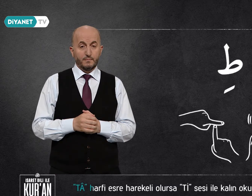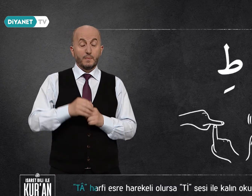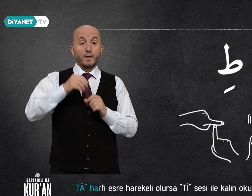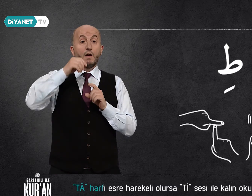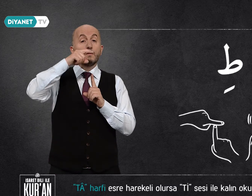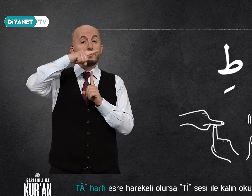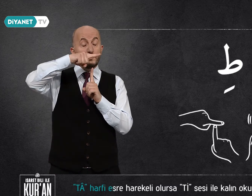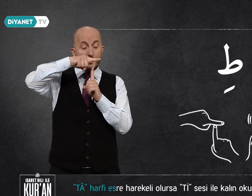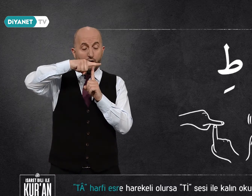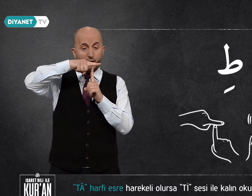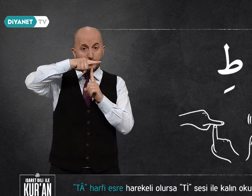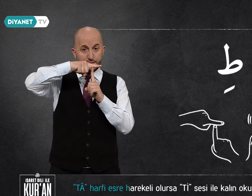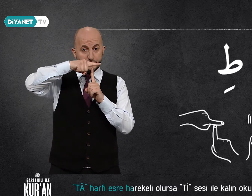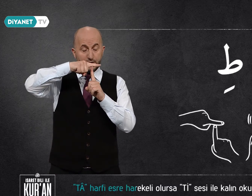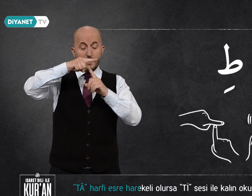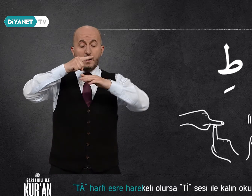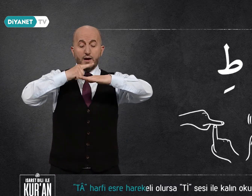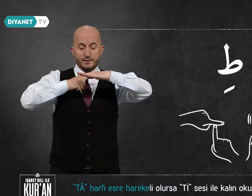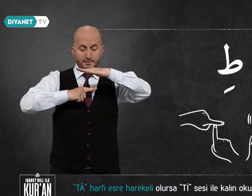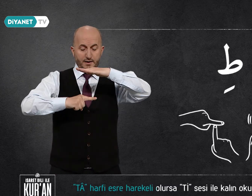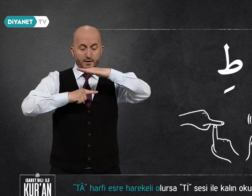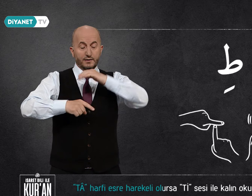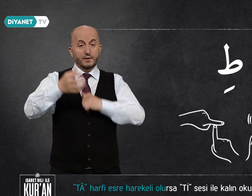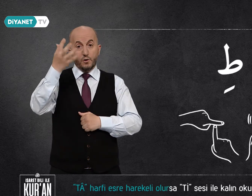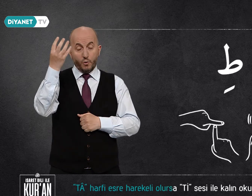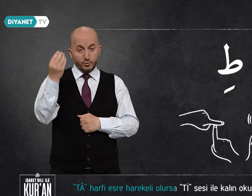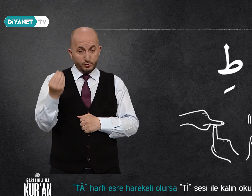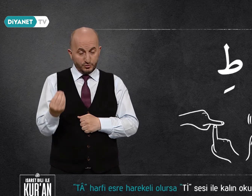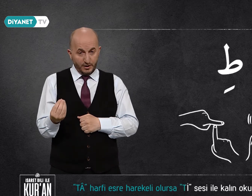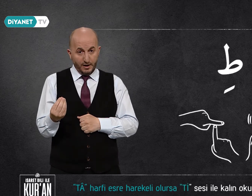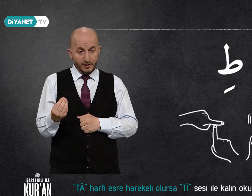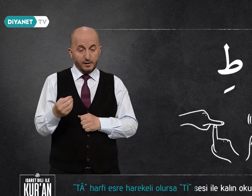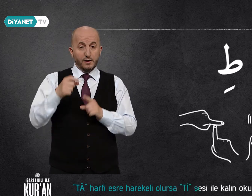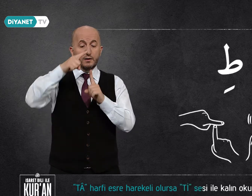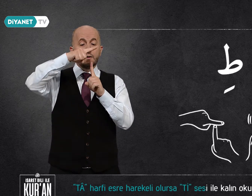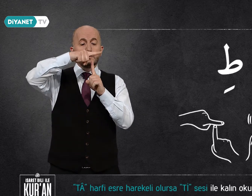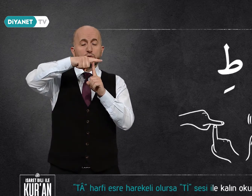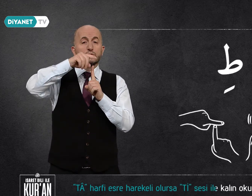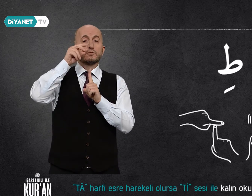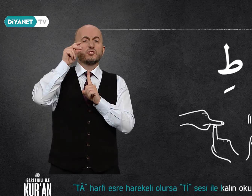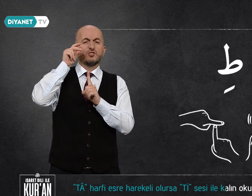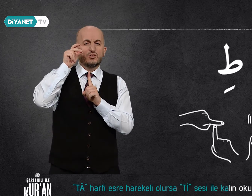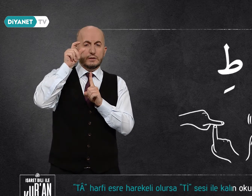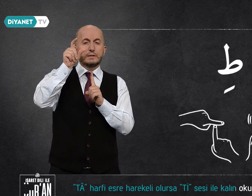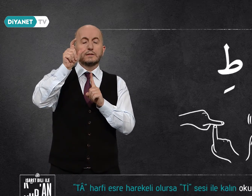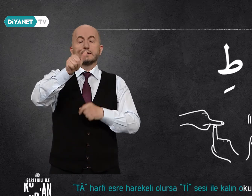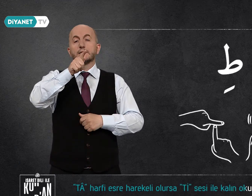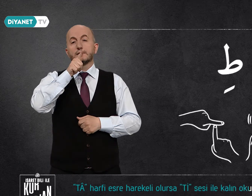harfi A Esra hareketli olursa Iy sesiyle kalın